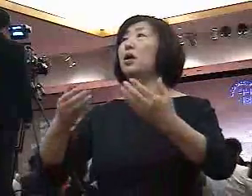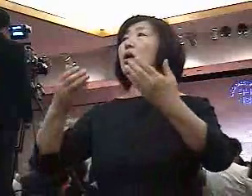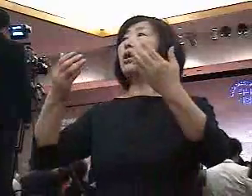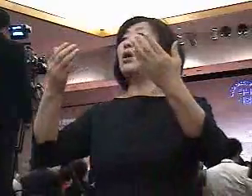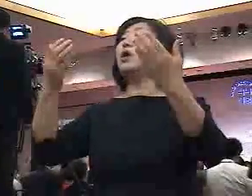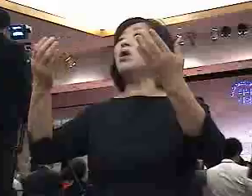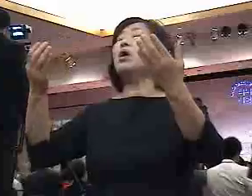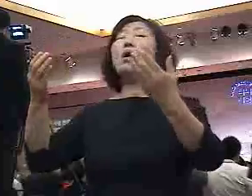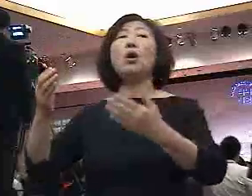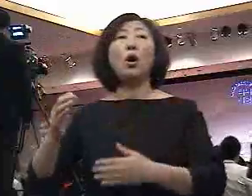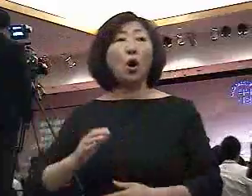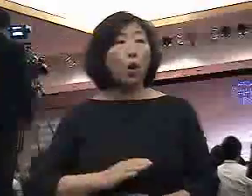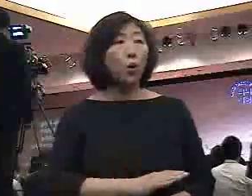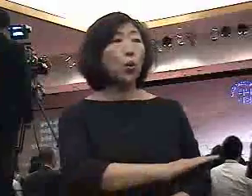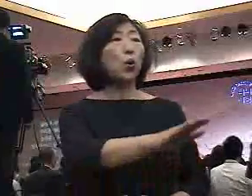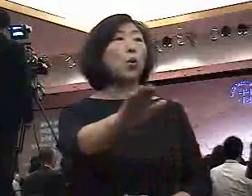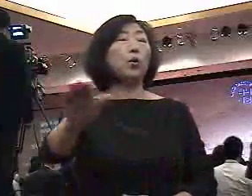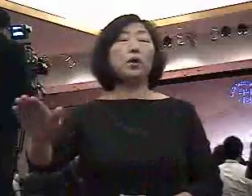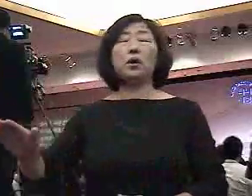찬양하리라.